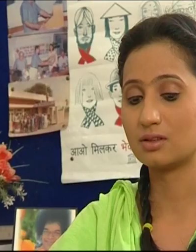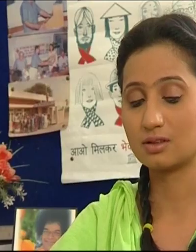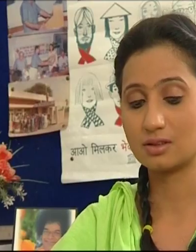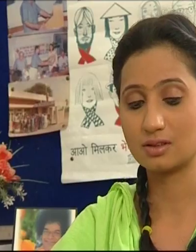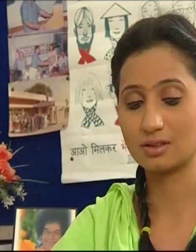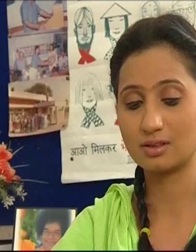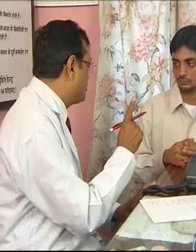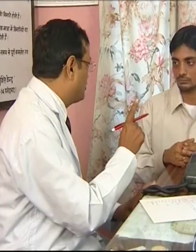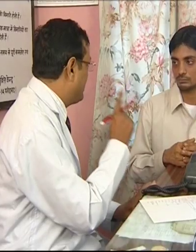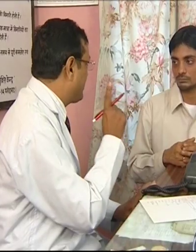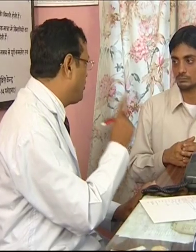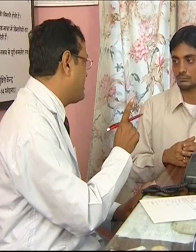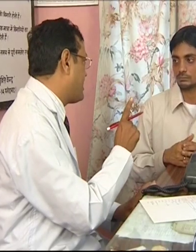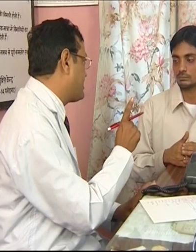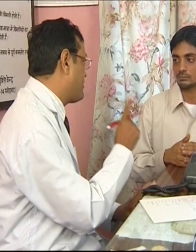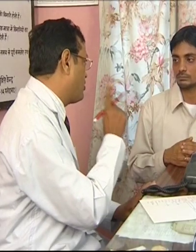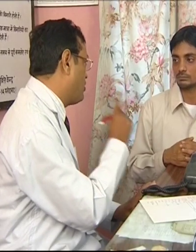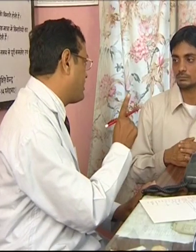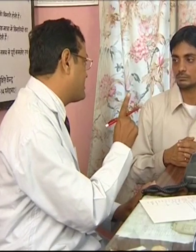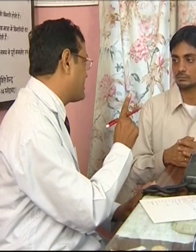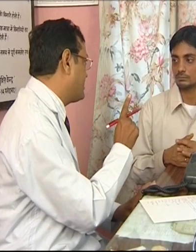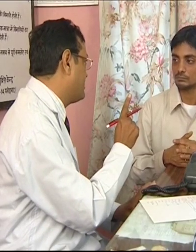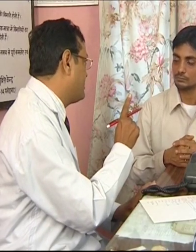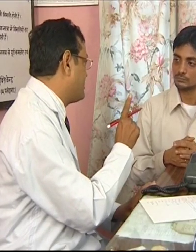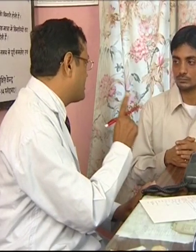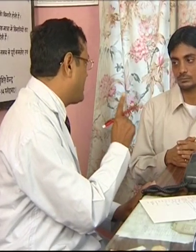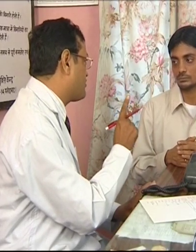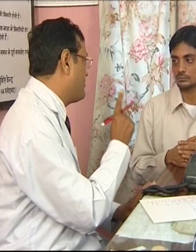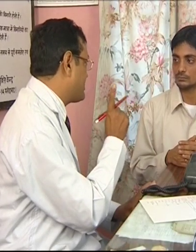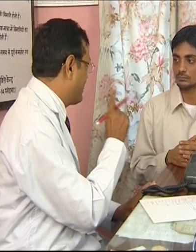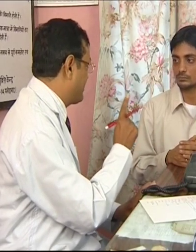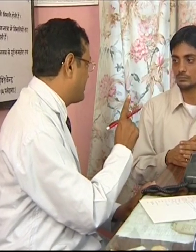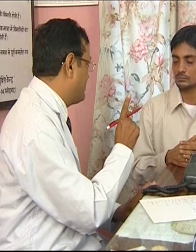में ठान लो तो दुनिया की कोई ताकत आपको रोक नहीं सकती। इस बात को हमेशा ध्यान रखना।